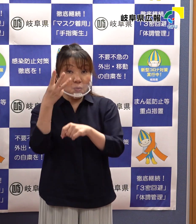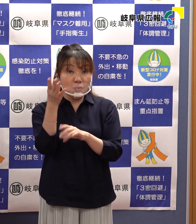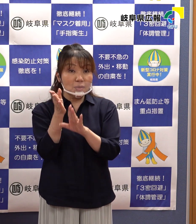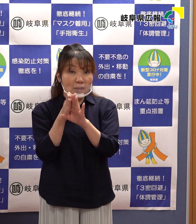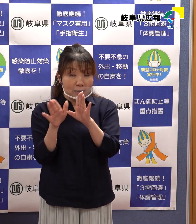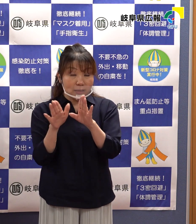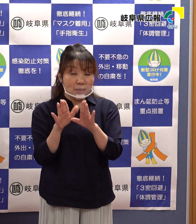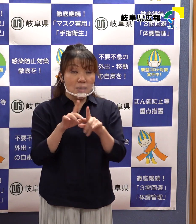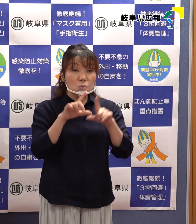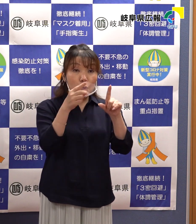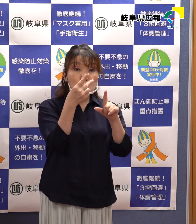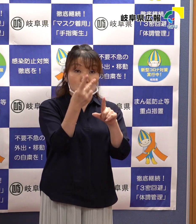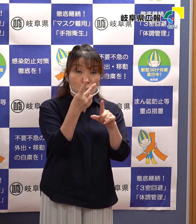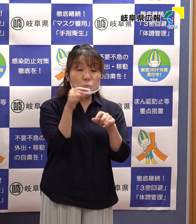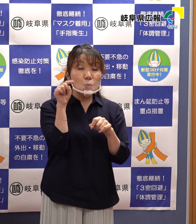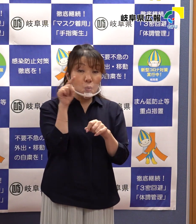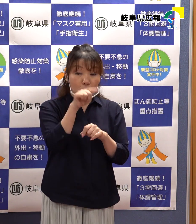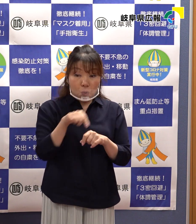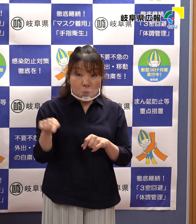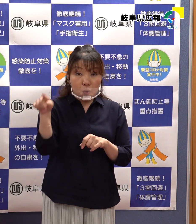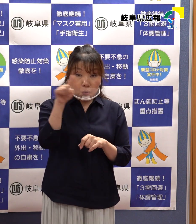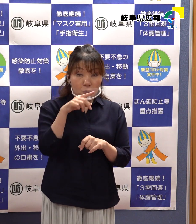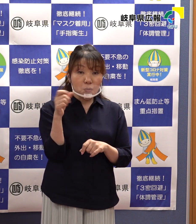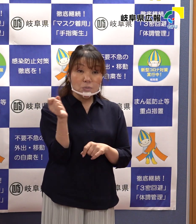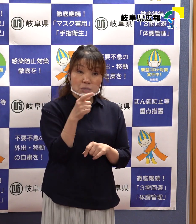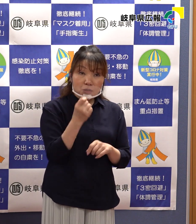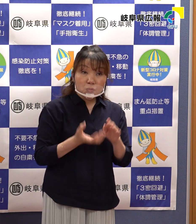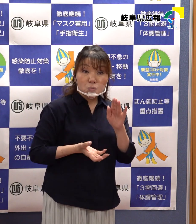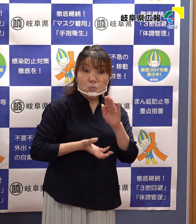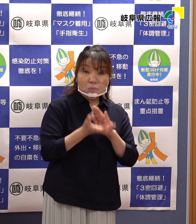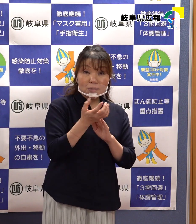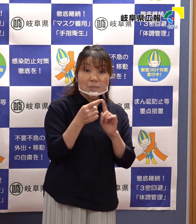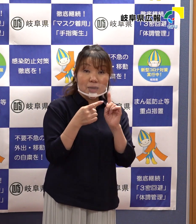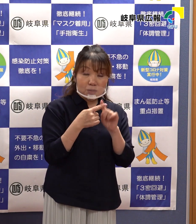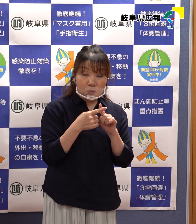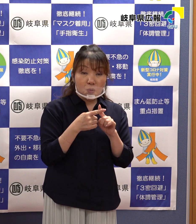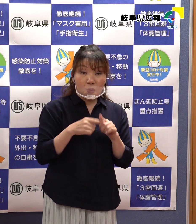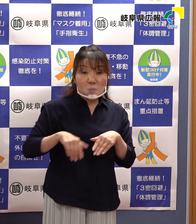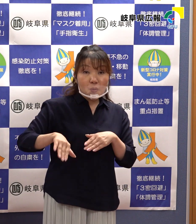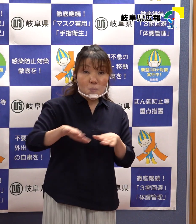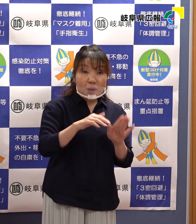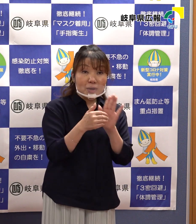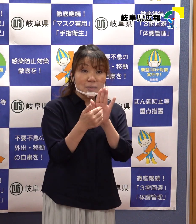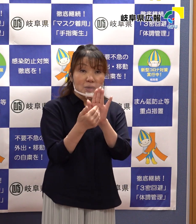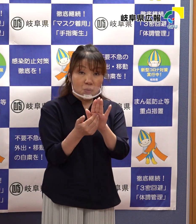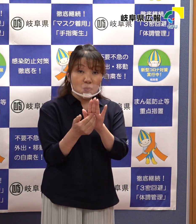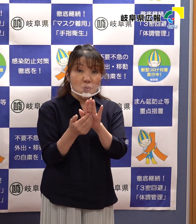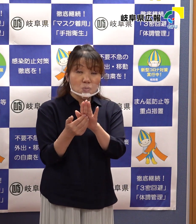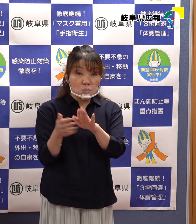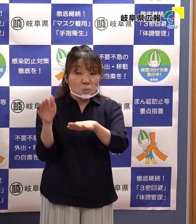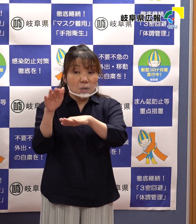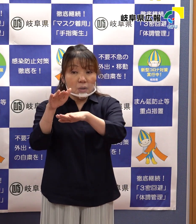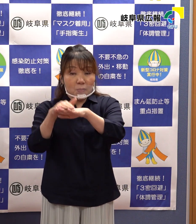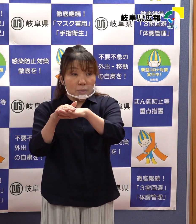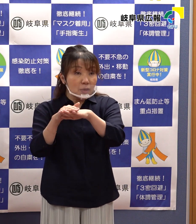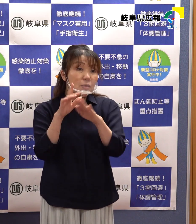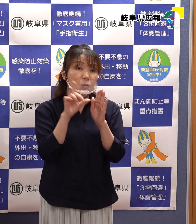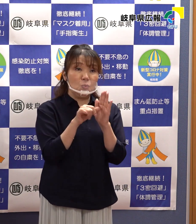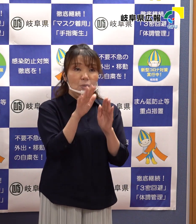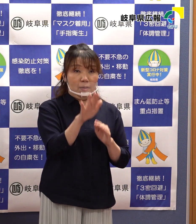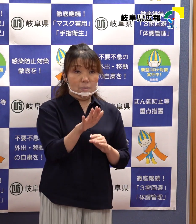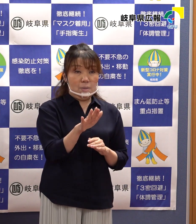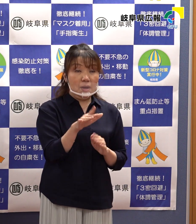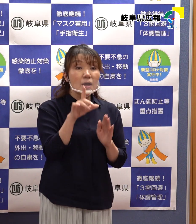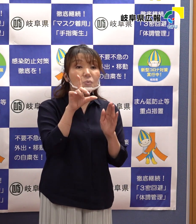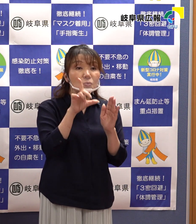京都とのですね、緊急事態とそれからまん延防止と併存している時期がありましたよね。